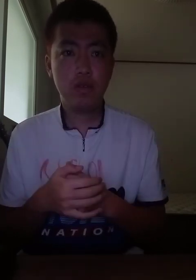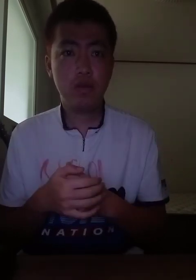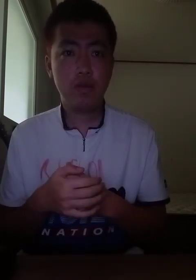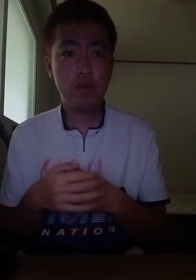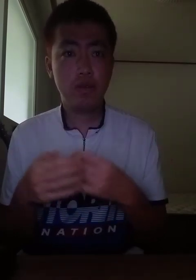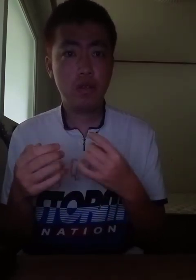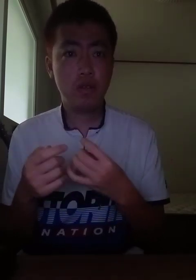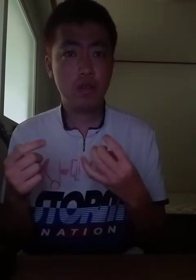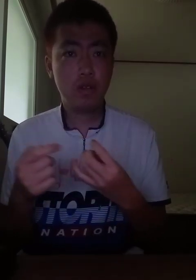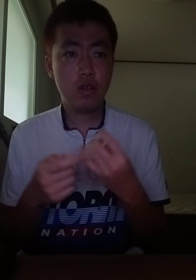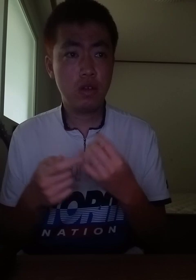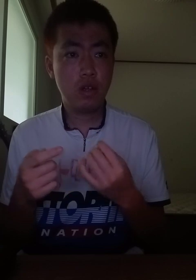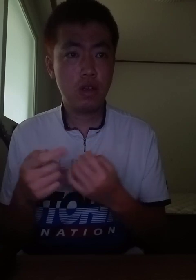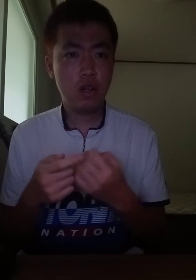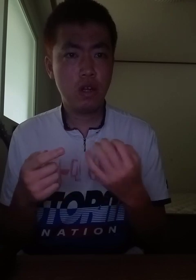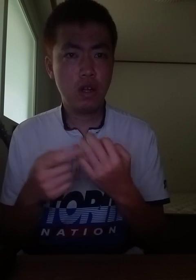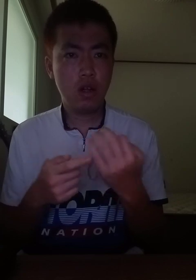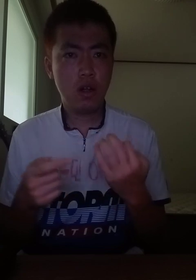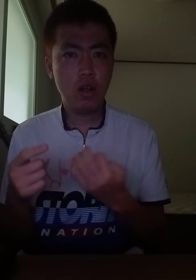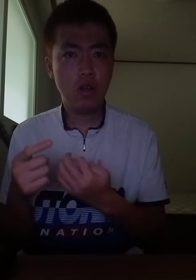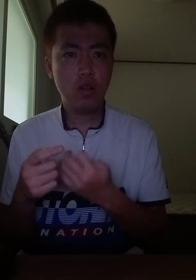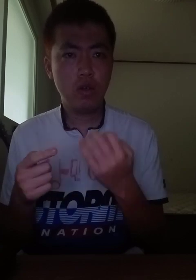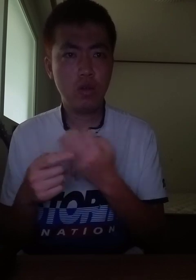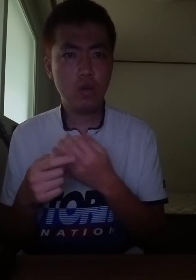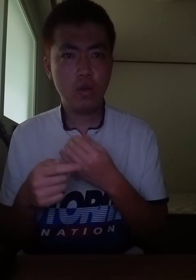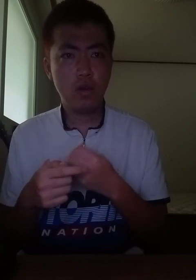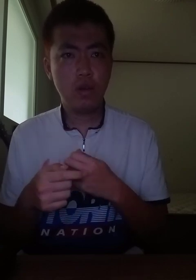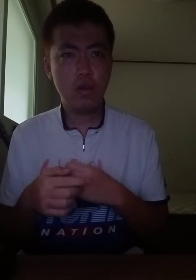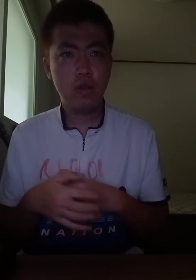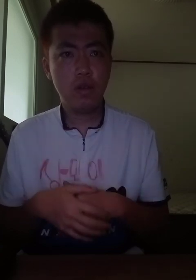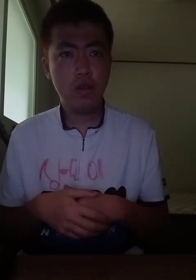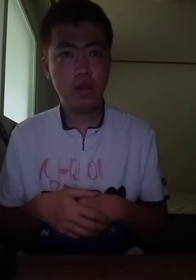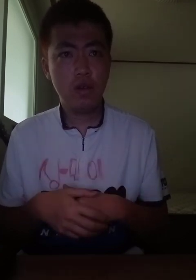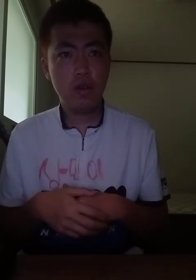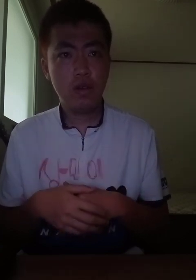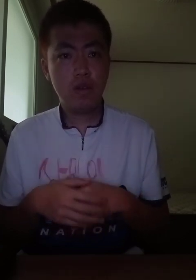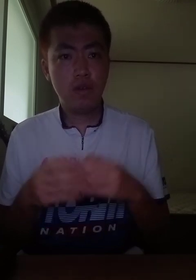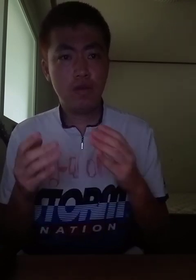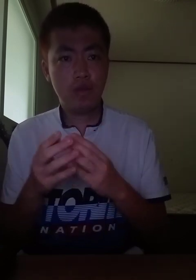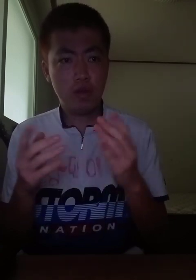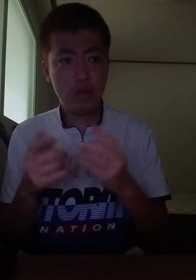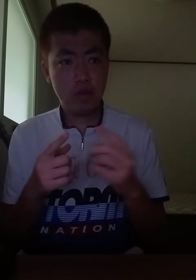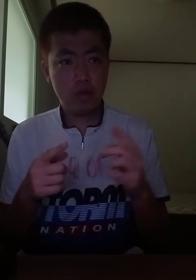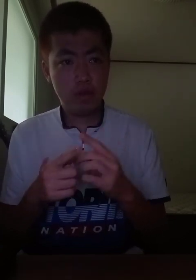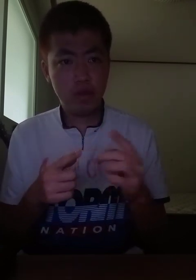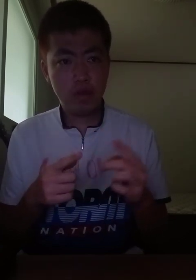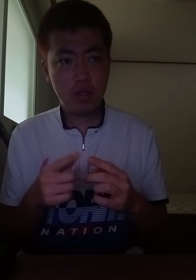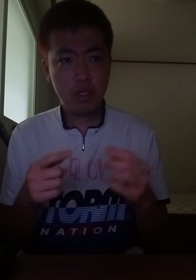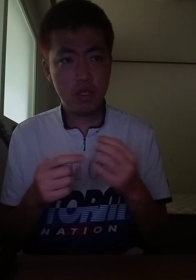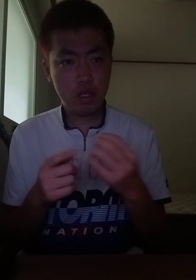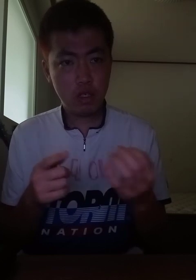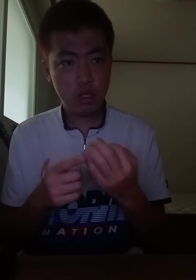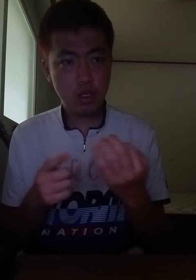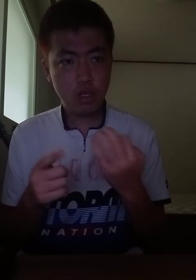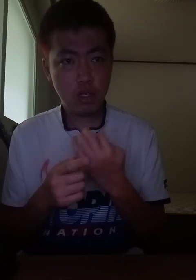많다 보니까 아무래도 더 조심을 하게 되더라고요. 뭐 찰증, 아니면 이상철, 이런